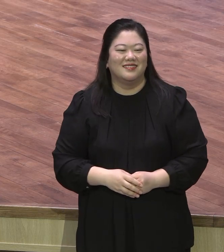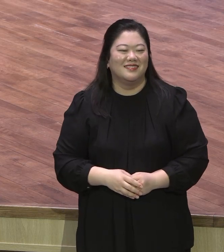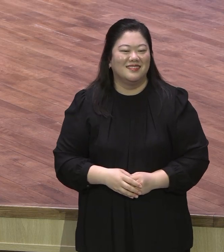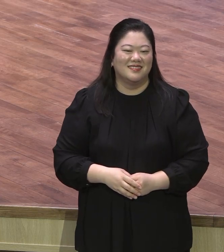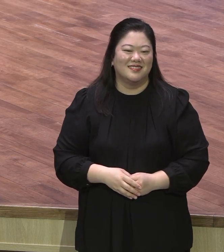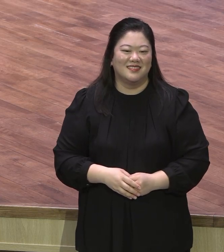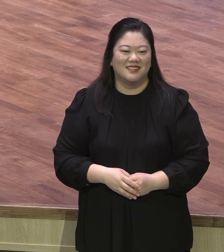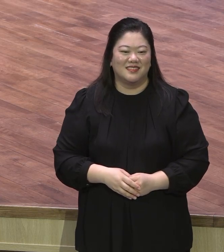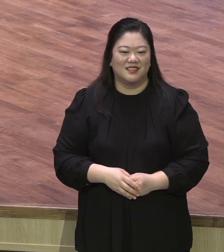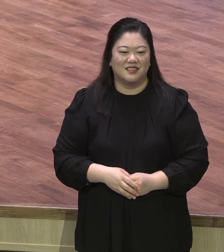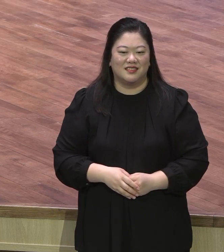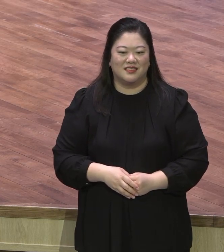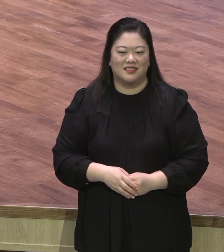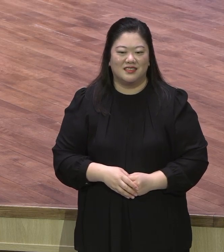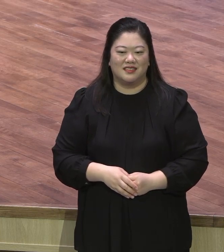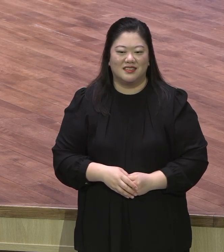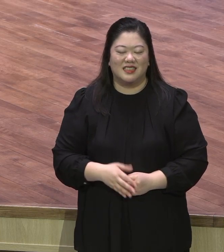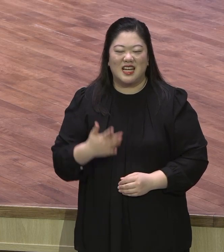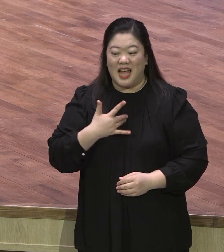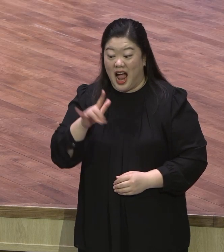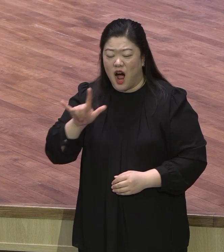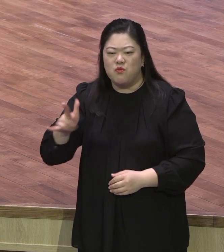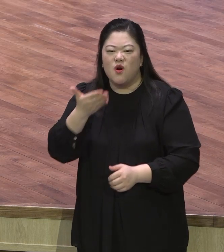알레베이오 를 매기고 왔습니다.